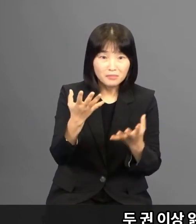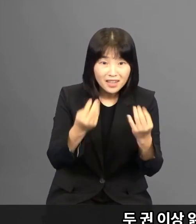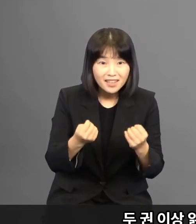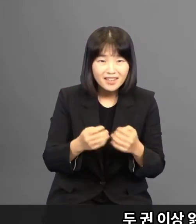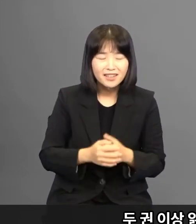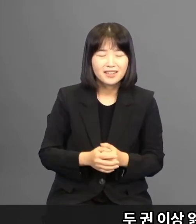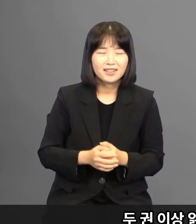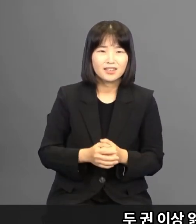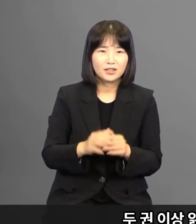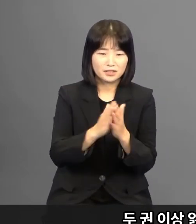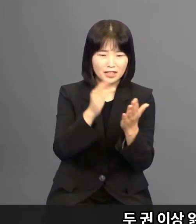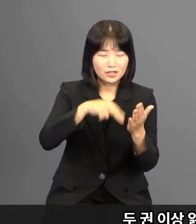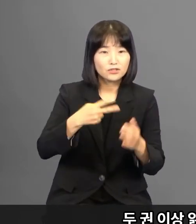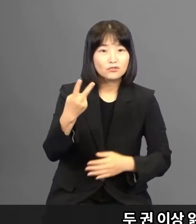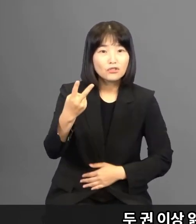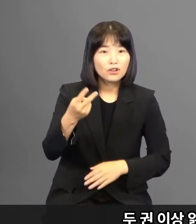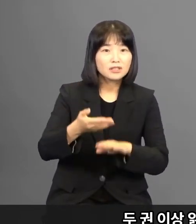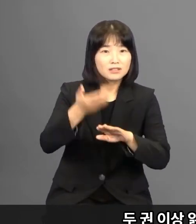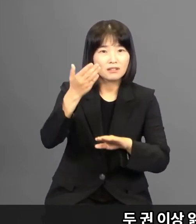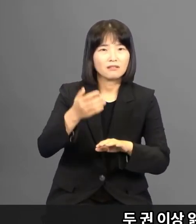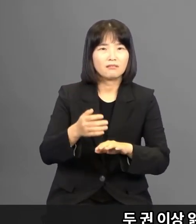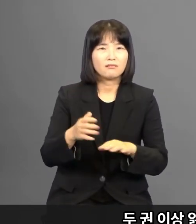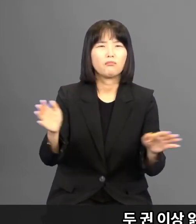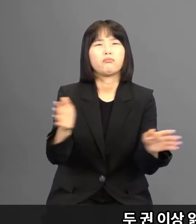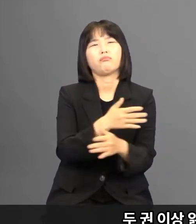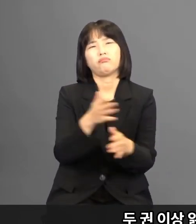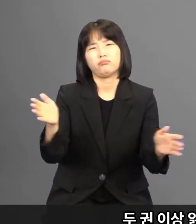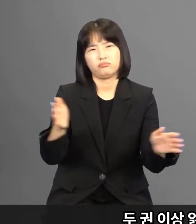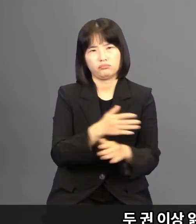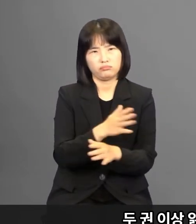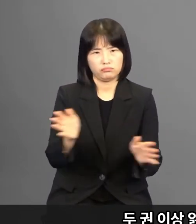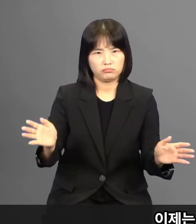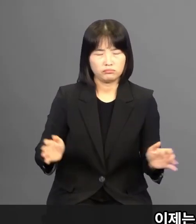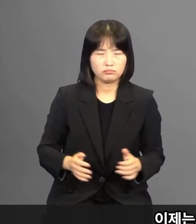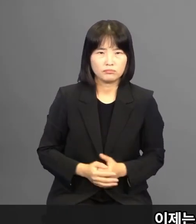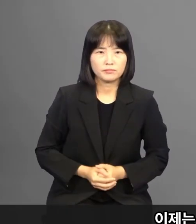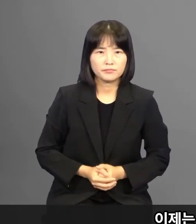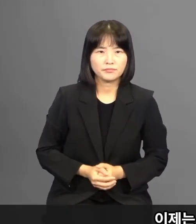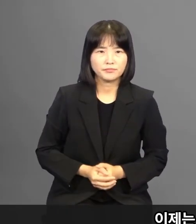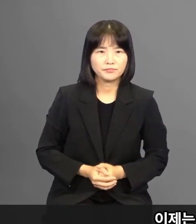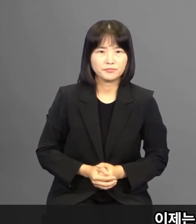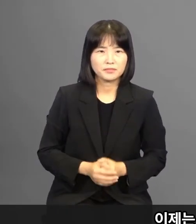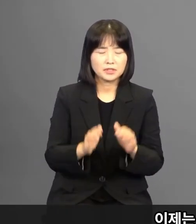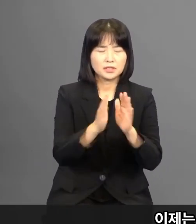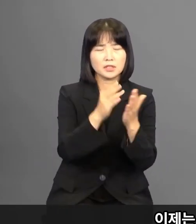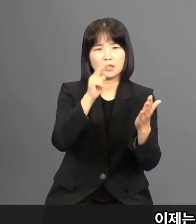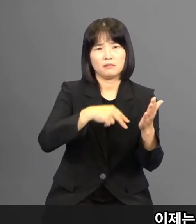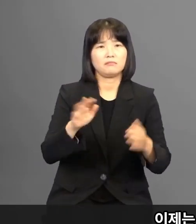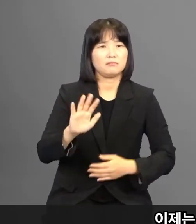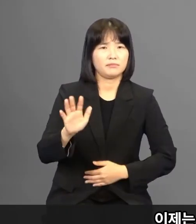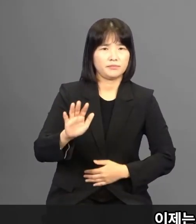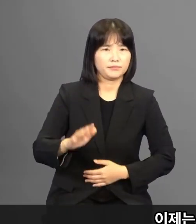2권 이상 읽으셨다. 여러분 거의 없으시죠? 이제는 책을 읽지 않습니다.